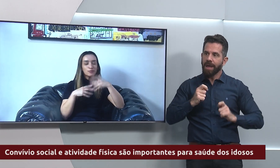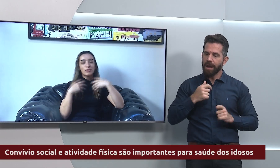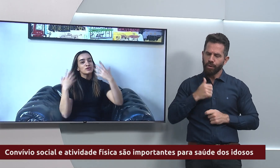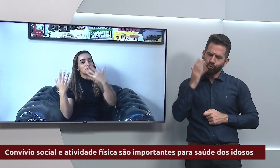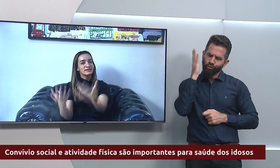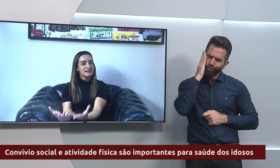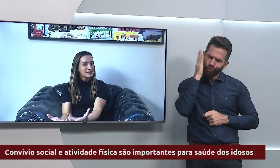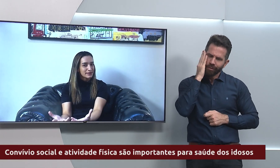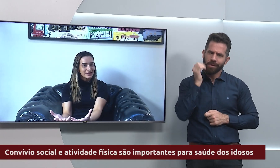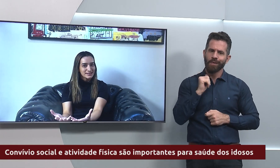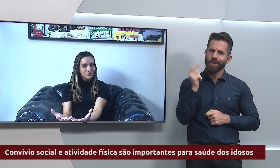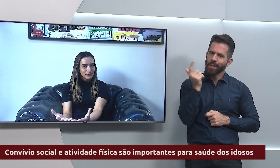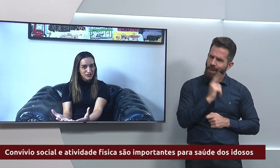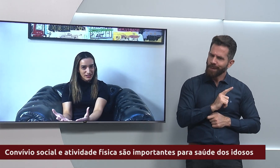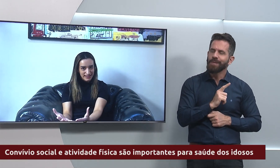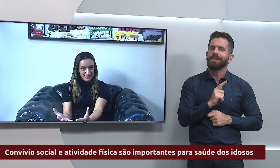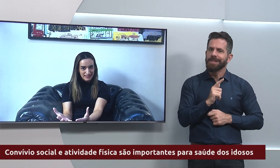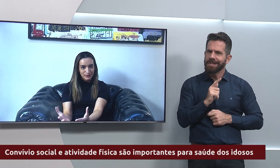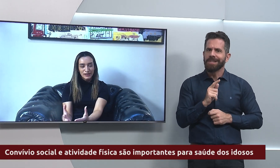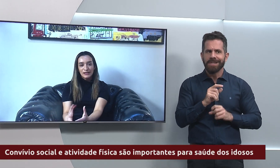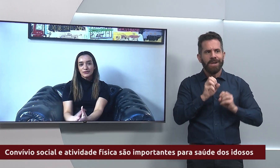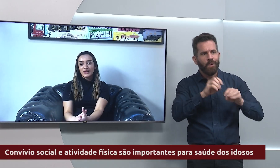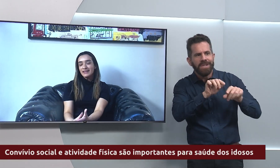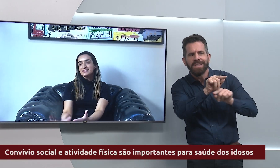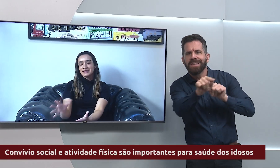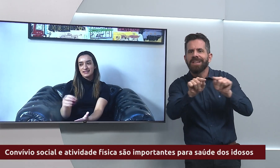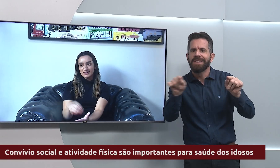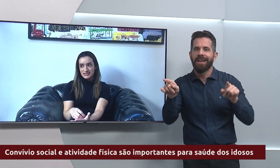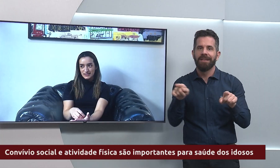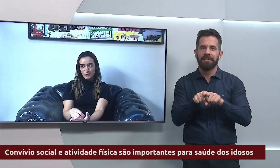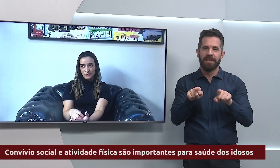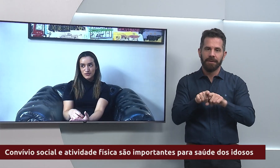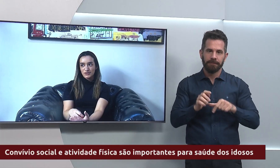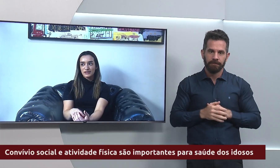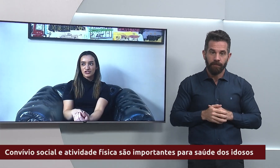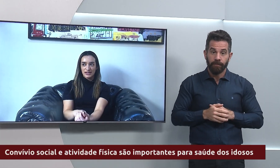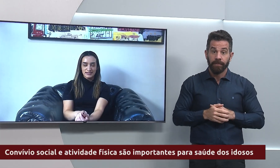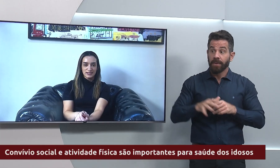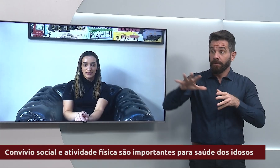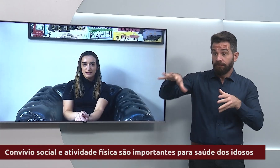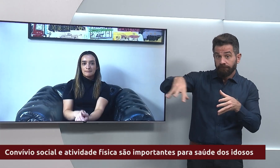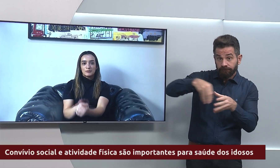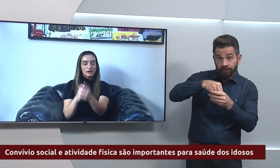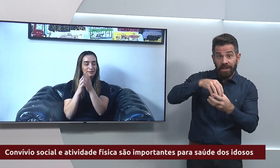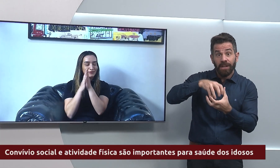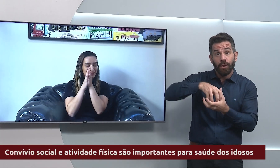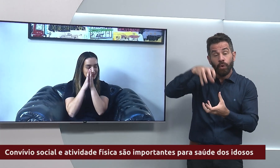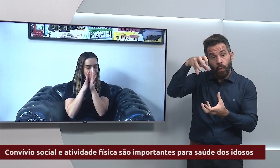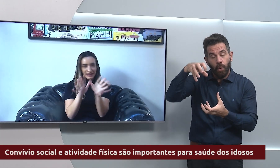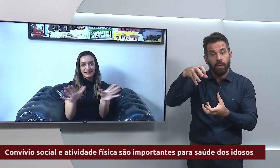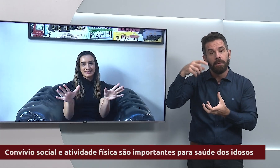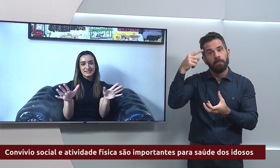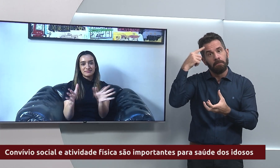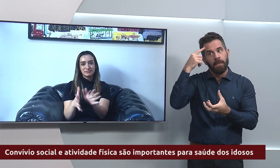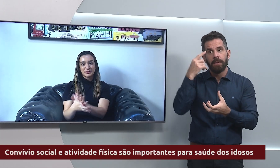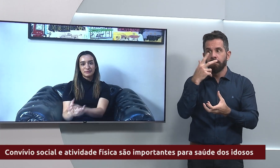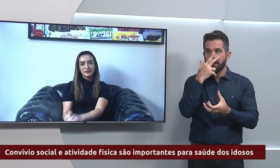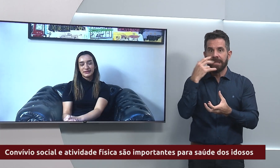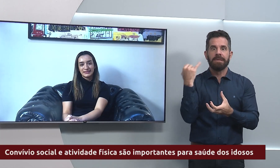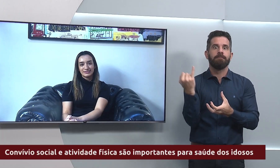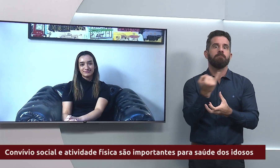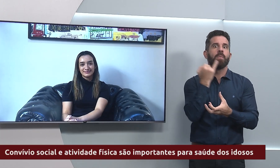saiba, que eu posso passar para essa outra geração. Reinserir esses idosos, eu acho que é sim no caminho das pedras